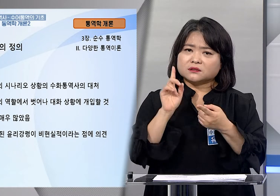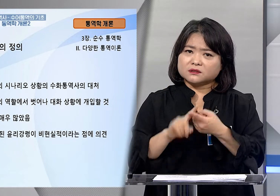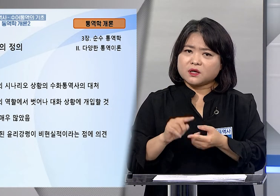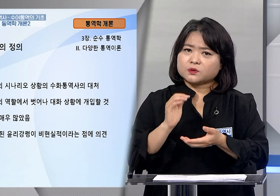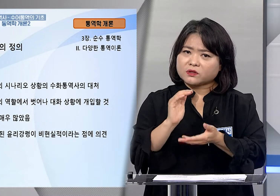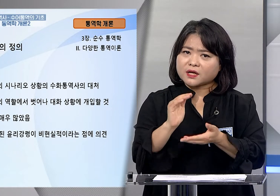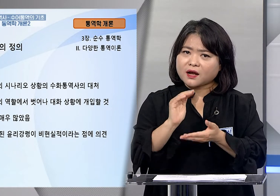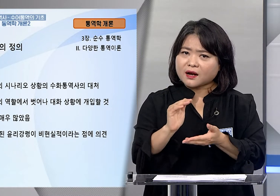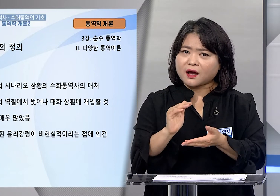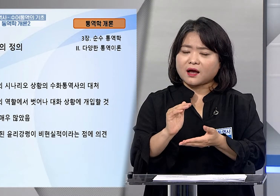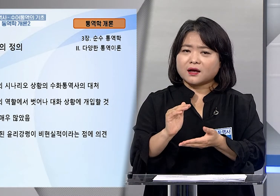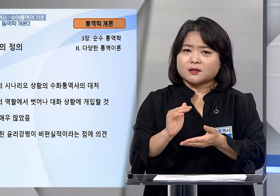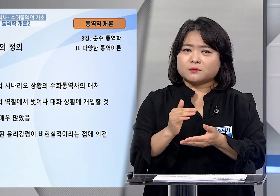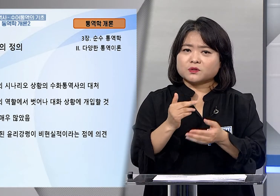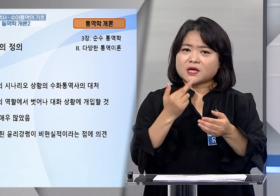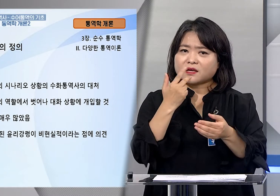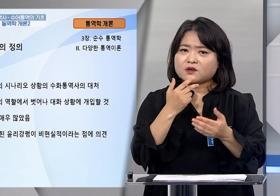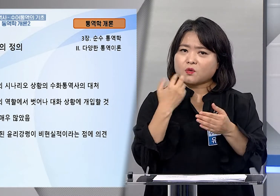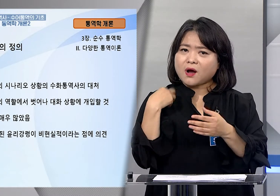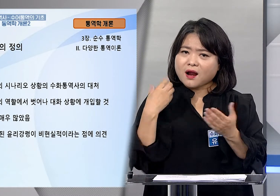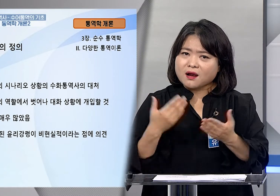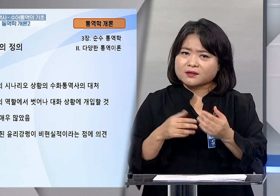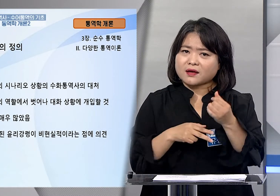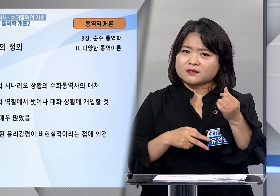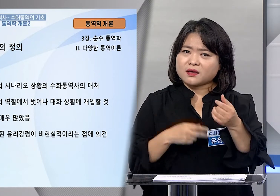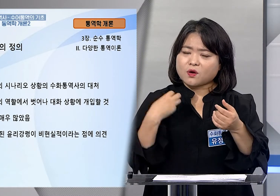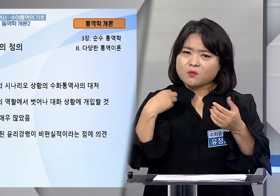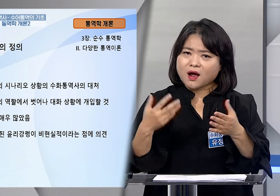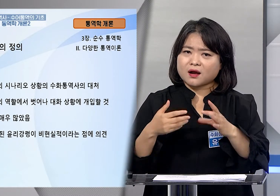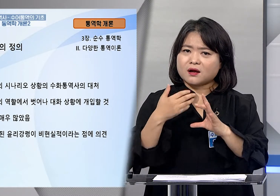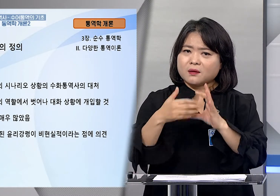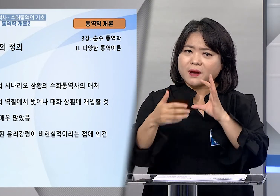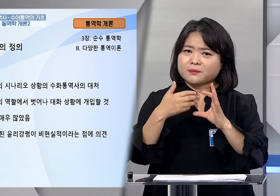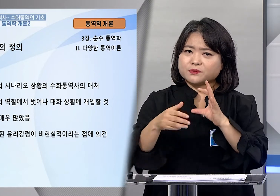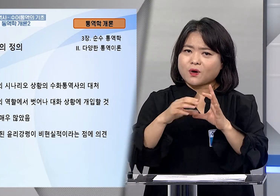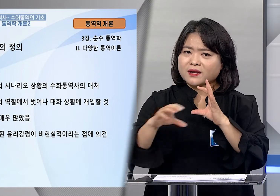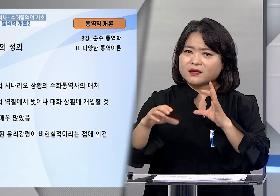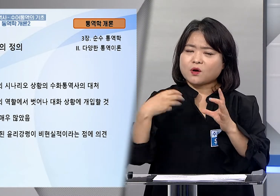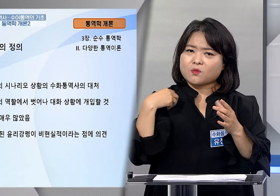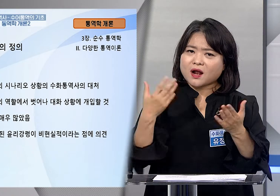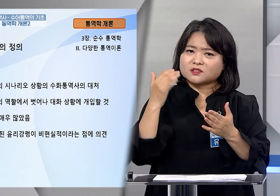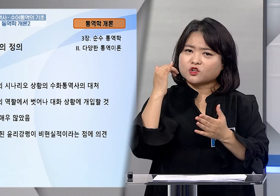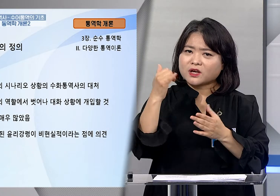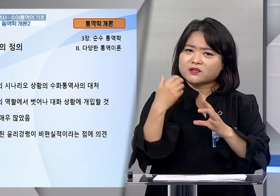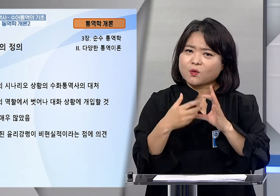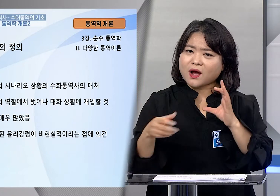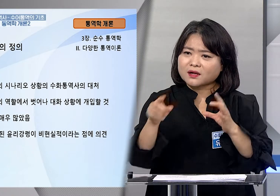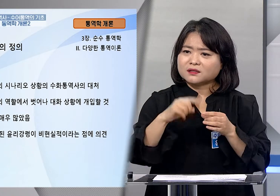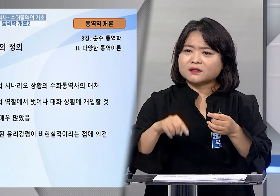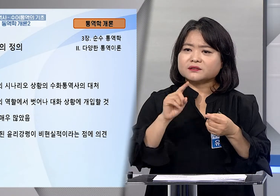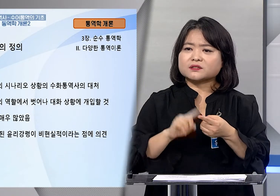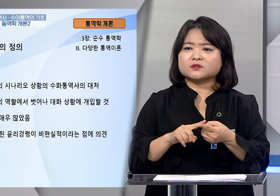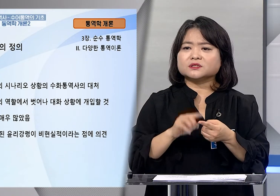그대로 전달하라. 창의 역할, 다리의 역할, 파이프관의 역할, 전화의 역할 이거에 대해서는